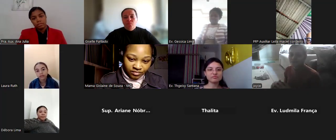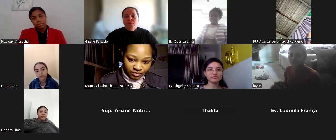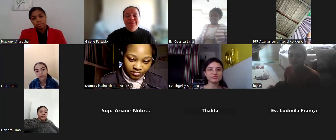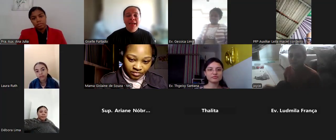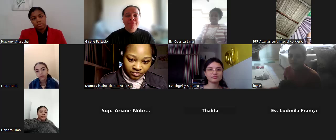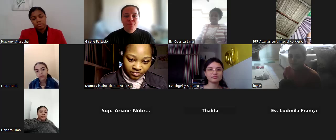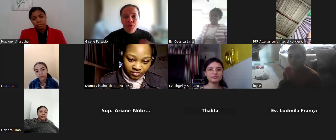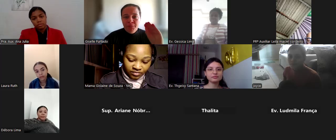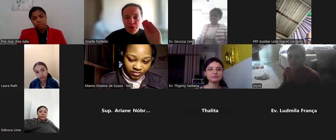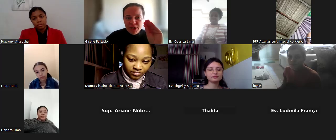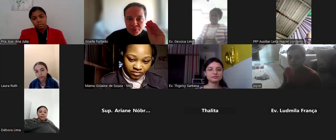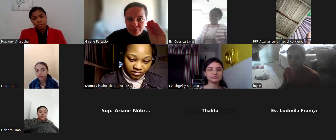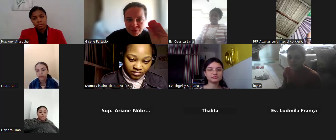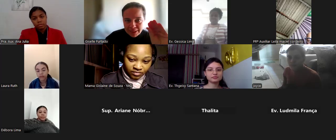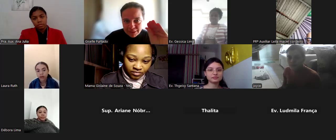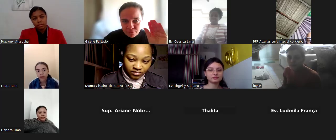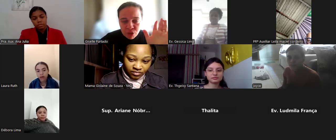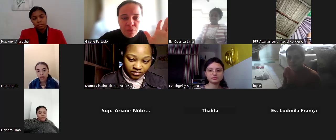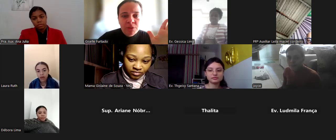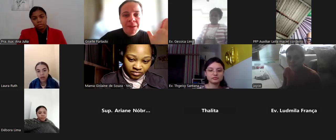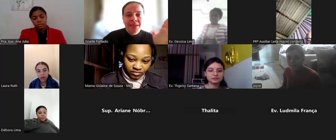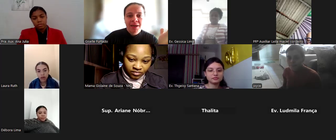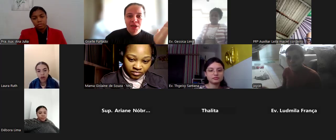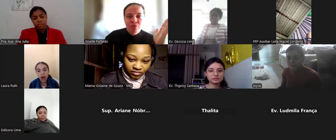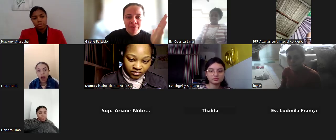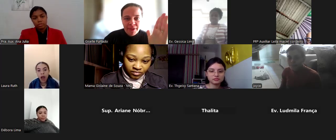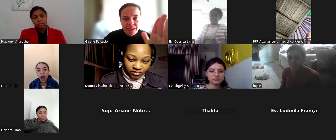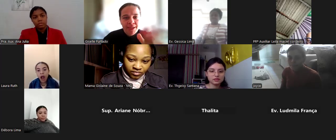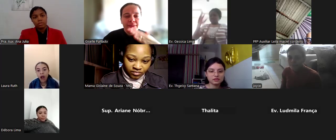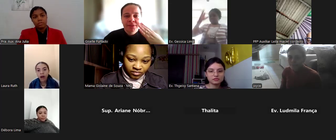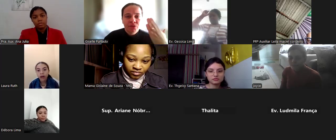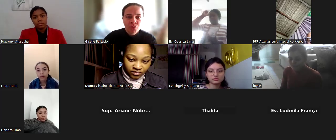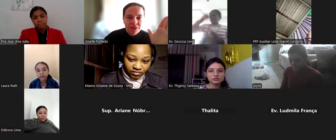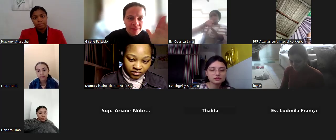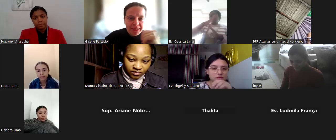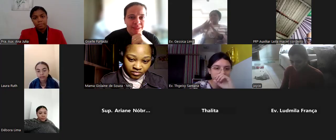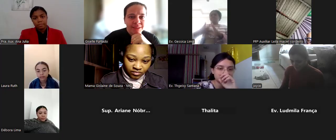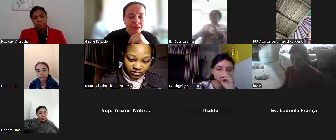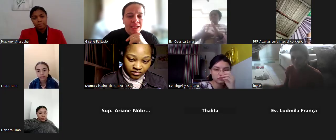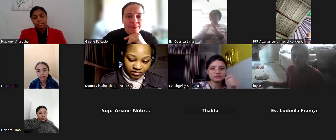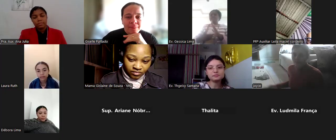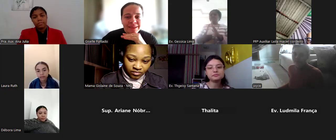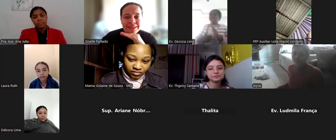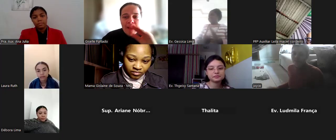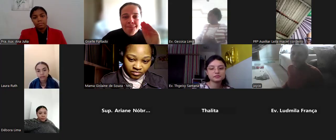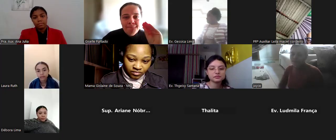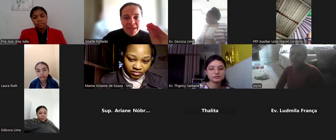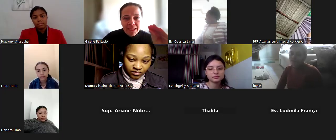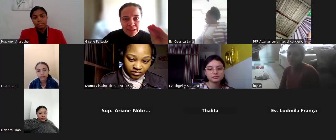Uma tarefa muito importante para vocês. Nós vamos passar aqui uma vez, duas vezes, mas aprendam